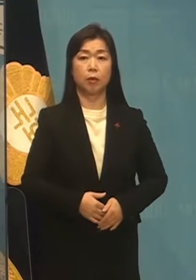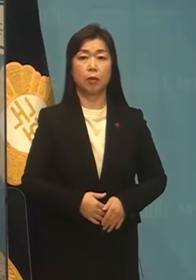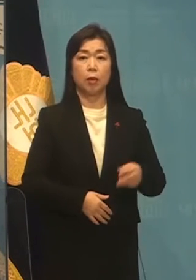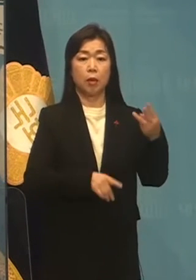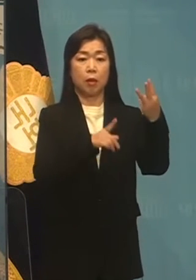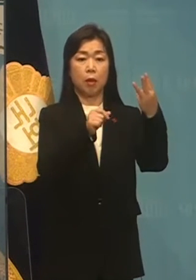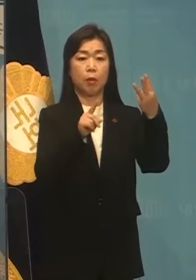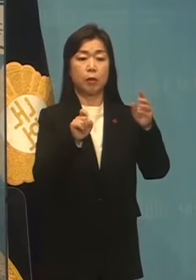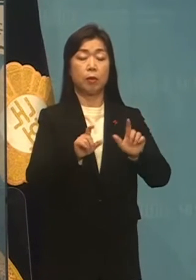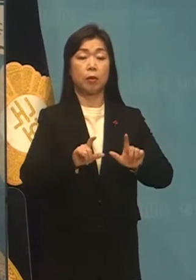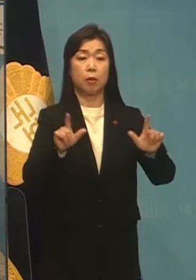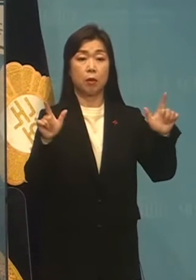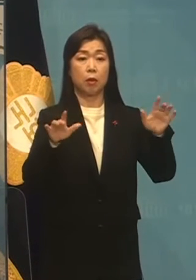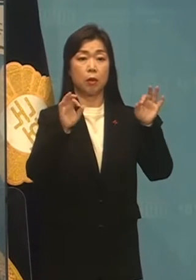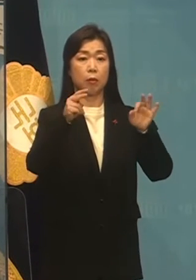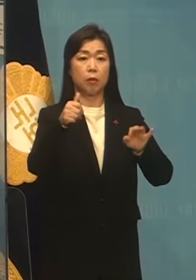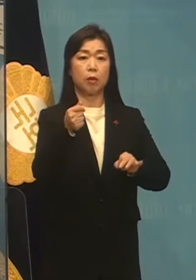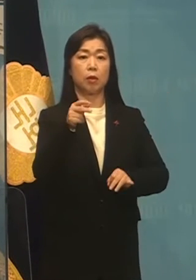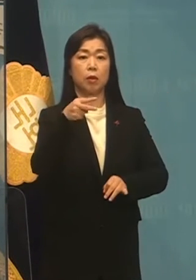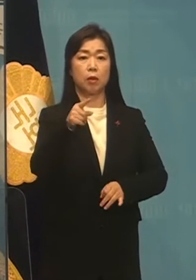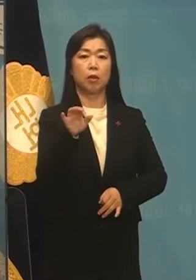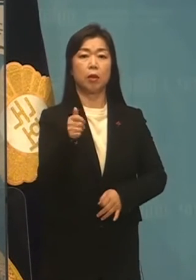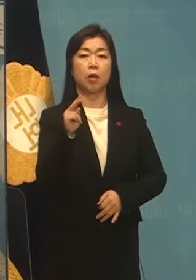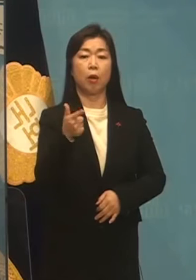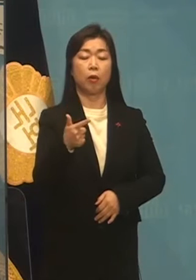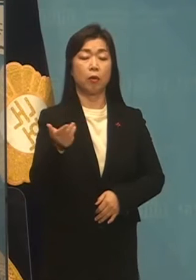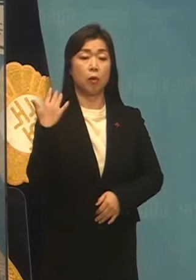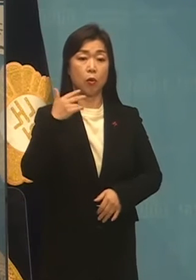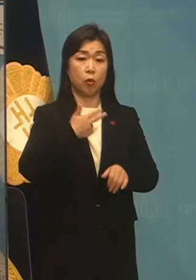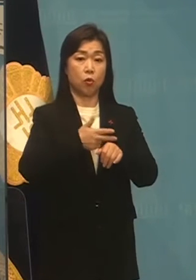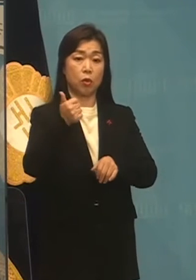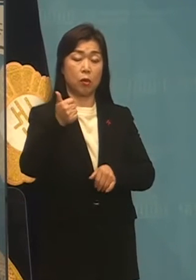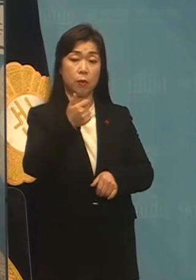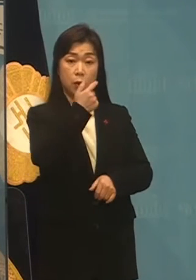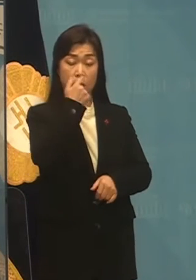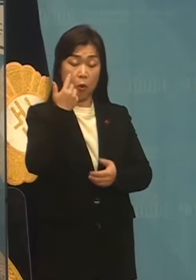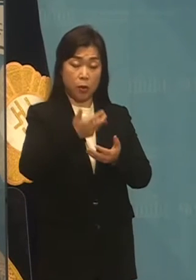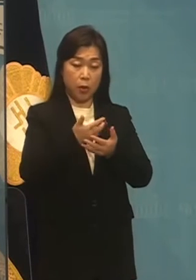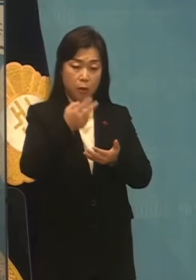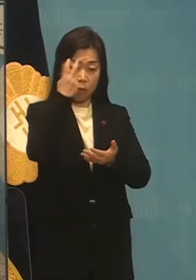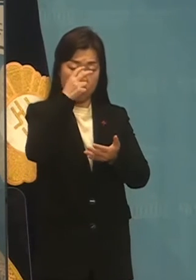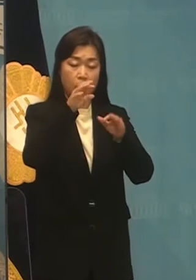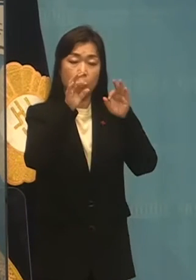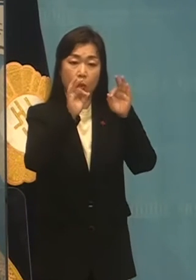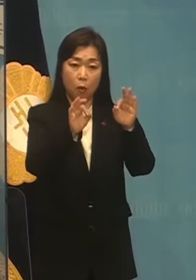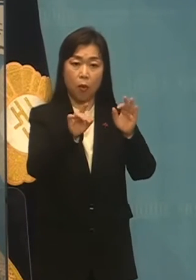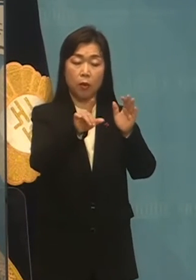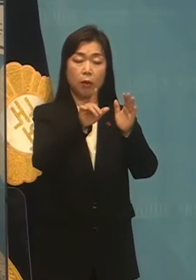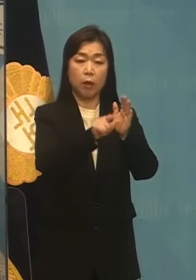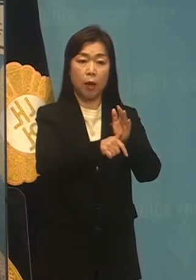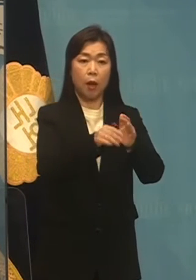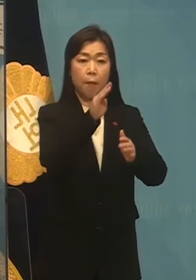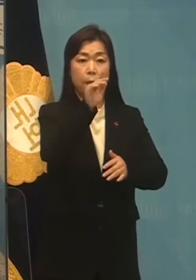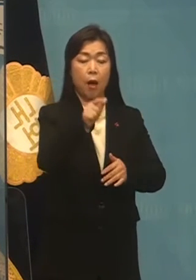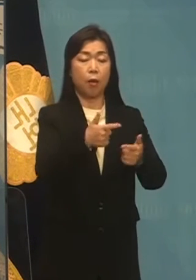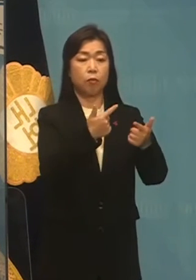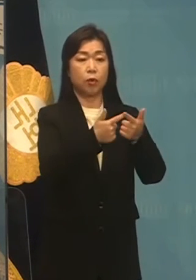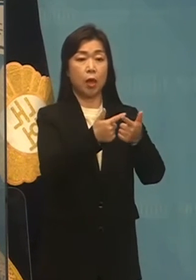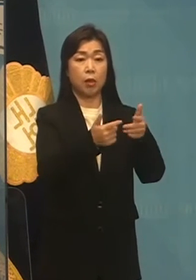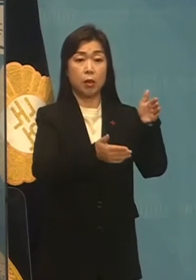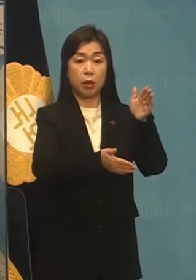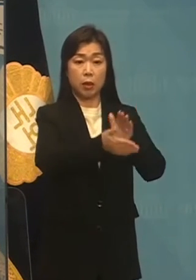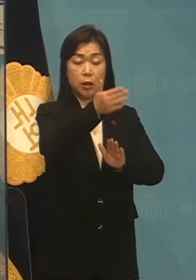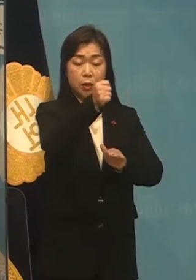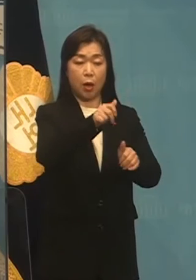3월 11일 김승현 전 교수님의 증언과 자료를 공표해 당시 박형준 국민의힘 부산시장